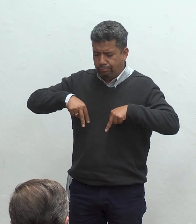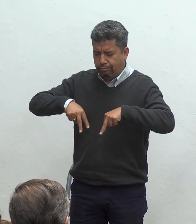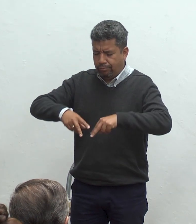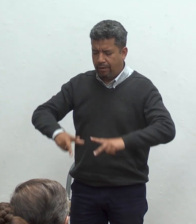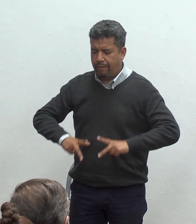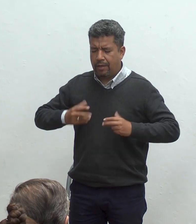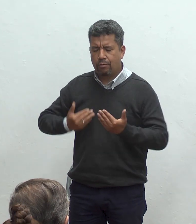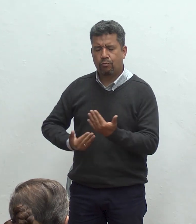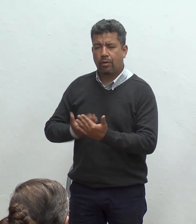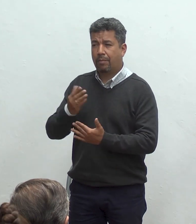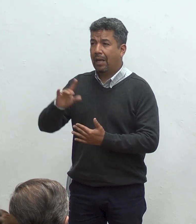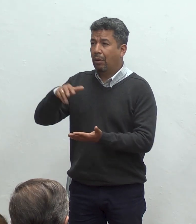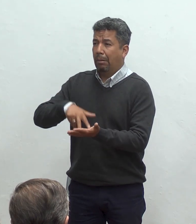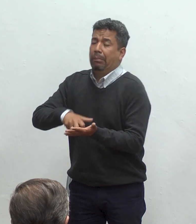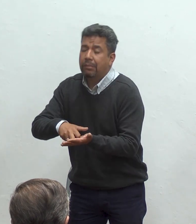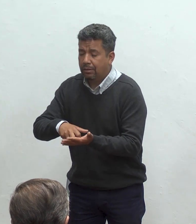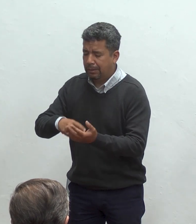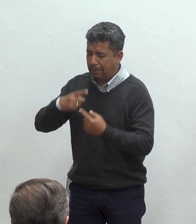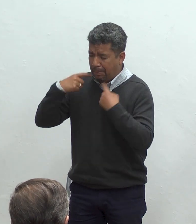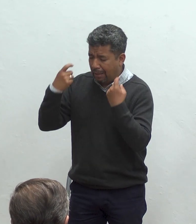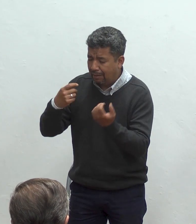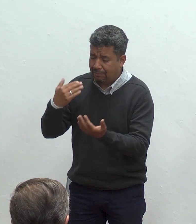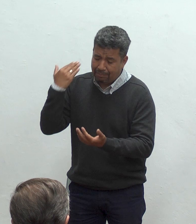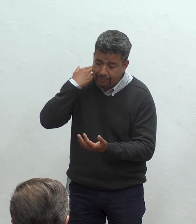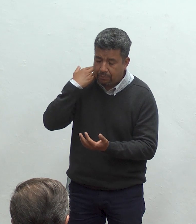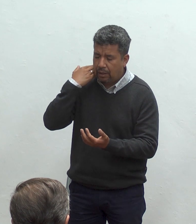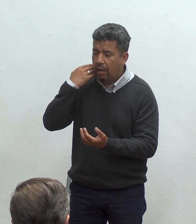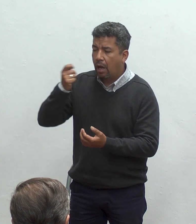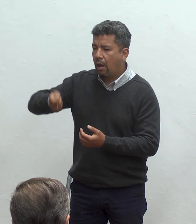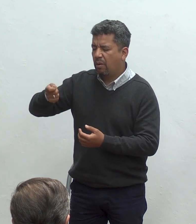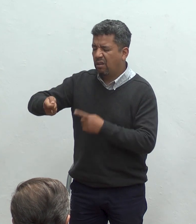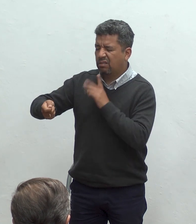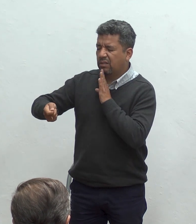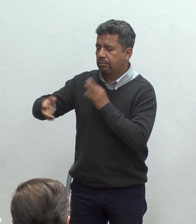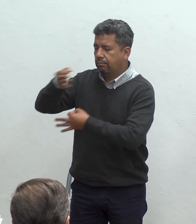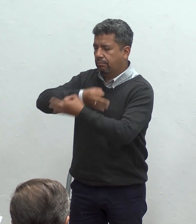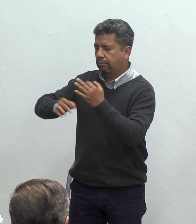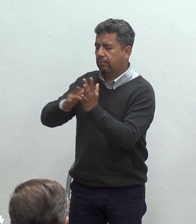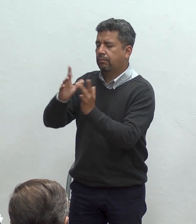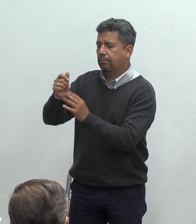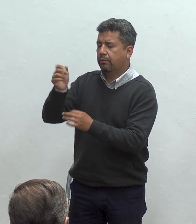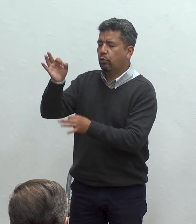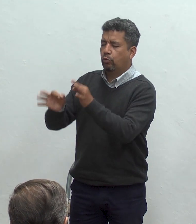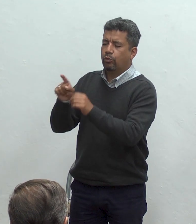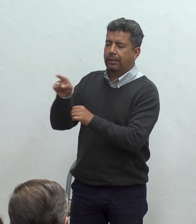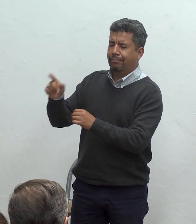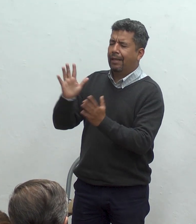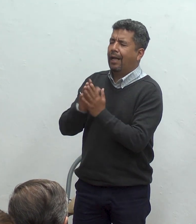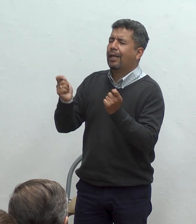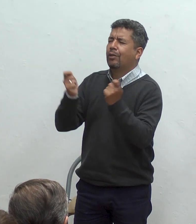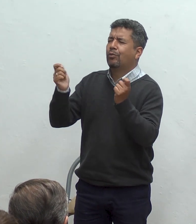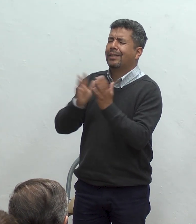Señor. Y si fallamos, si pecamos, abogado tenemos para con el Padre, a Jesucristo el justo. Aleluya, aleluya.